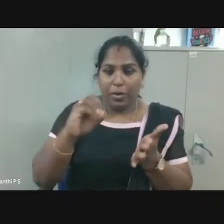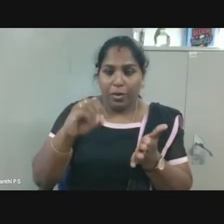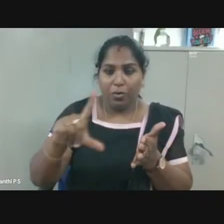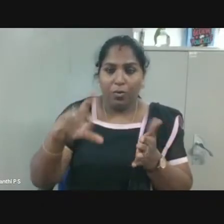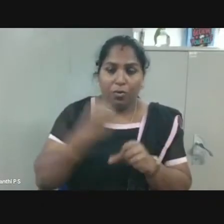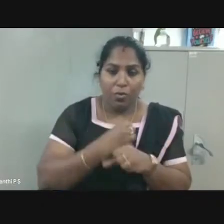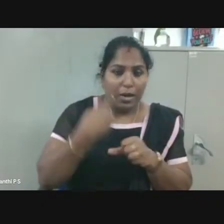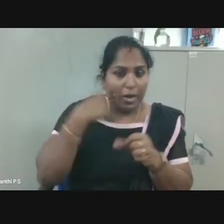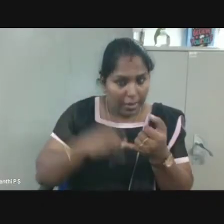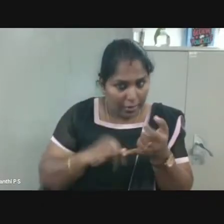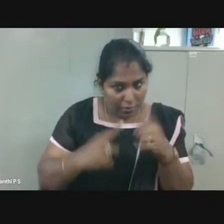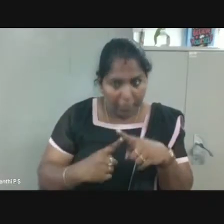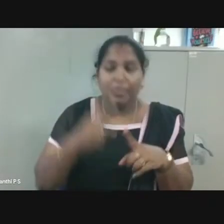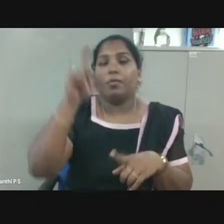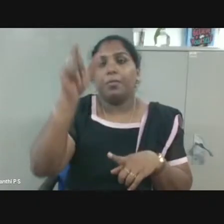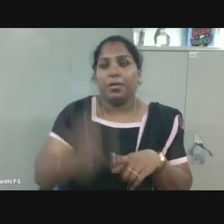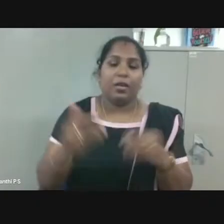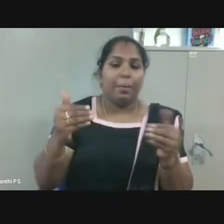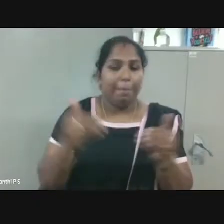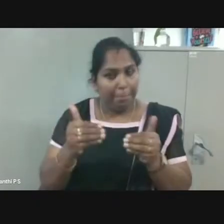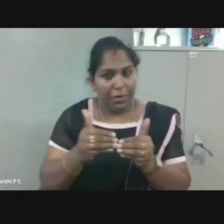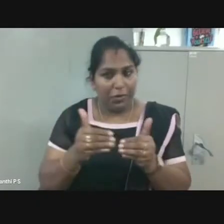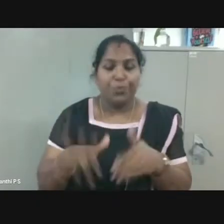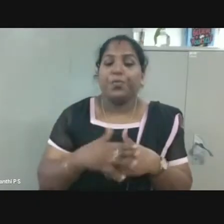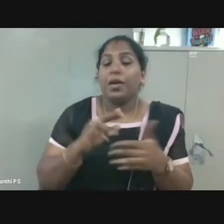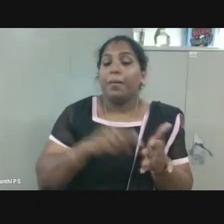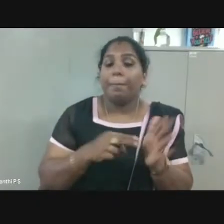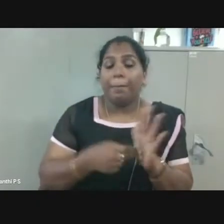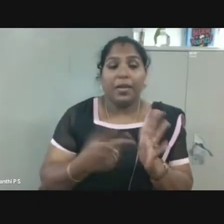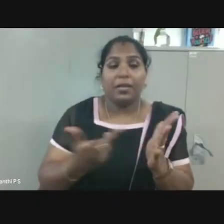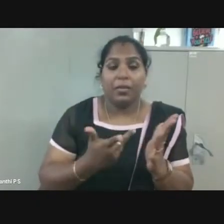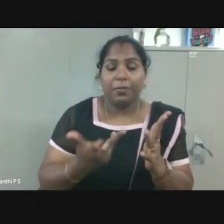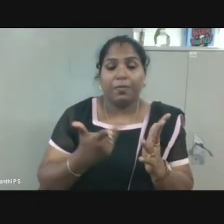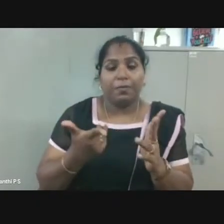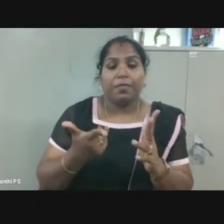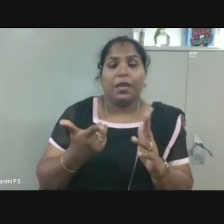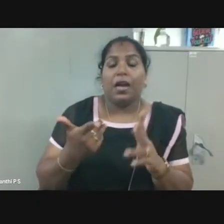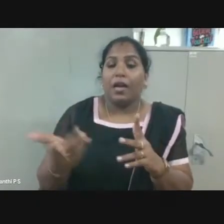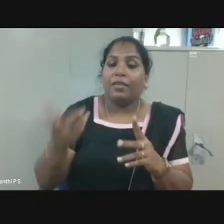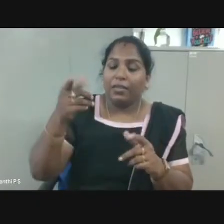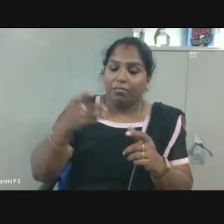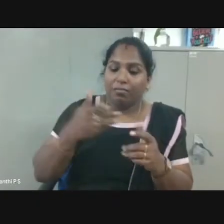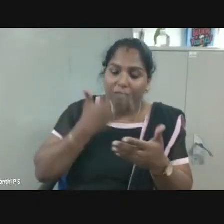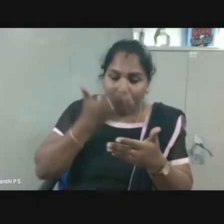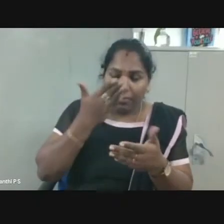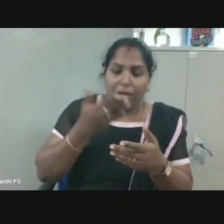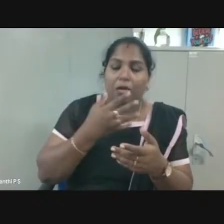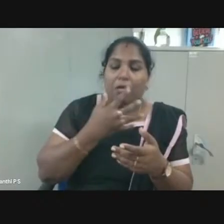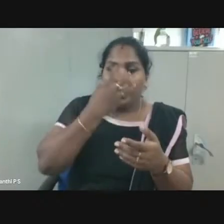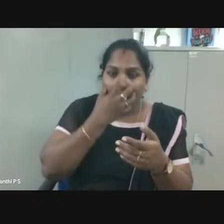ശ്വാസമുട്ട് വരാതിരിക്കാനുള്ള ഉപകരണങ്ങൾ, അതാണ് നോൺ ഇൻവേസീവ് വെന്റിലേഷൻ എന്നാണ് നമ്മൾ അതിനെ പറയുന്നത്. അപ്പൊ അത് നമ്മൾക്ക് മാസ്ക് വെച്ചിട്ടോ